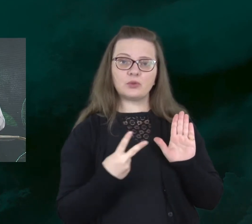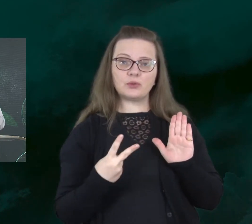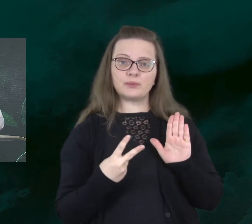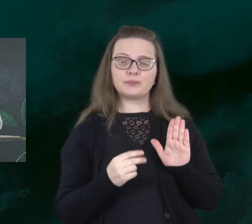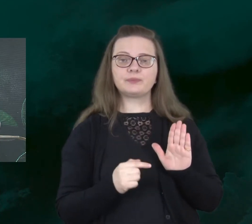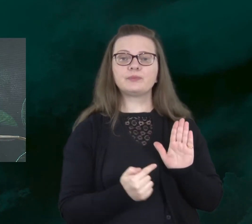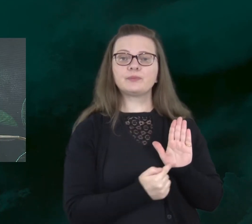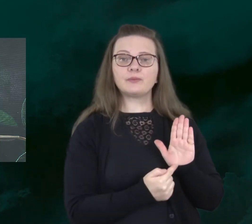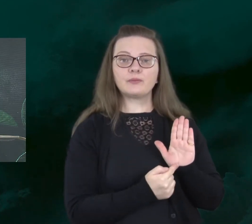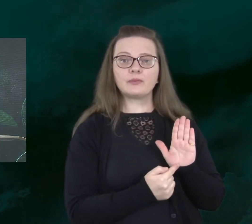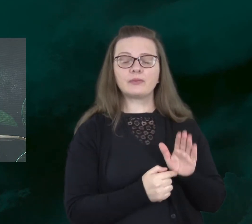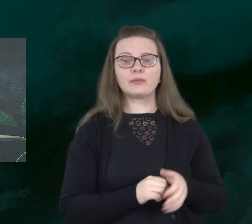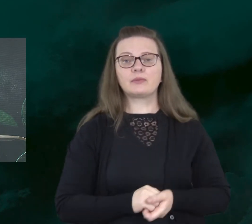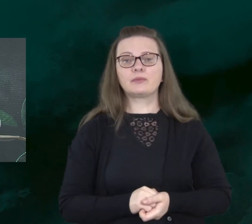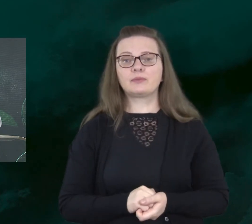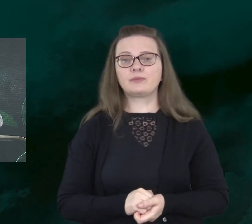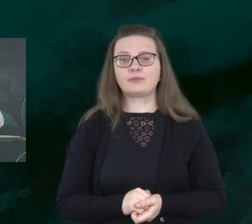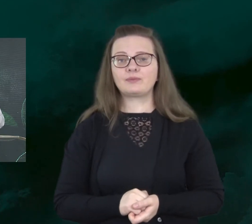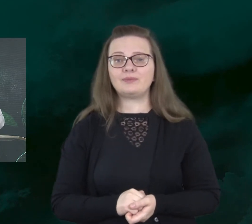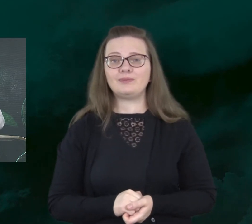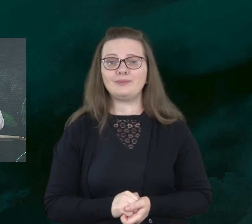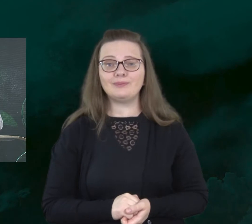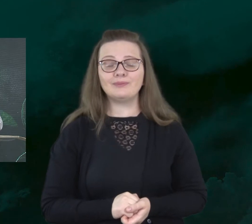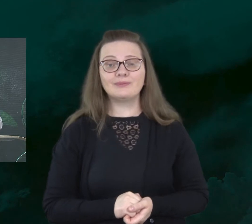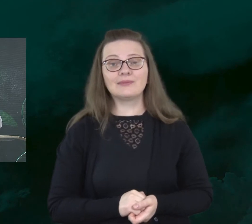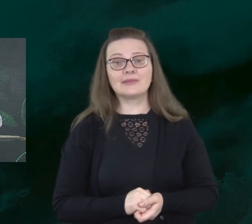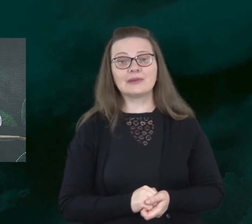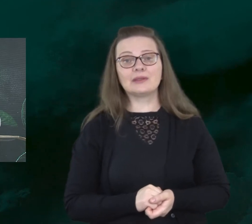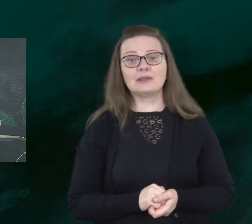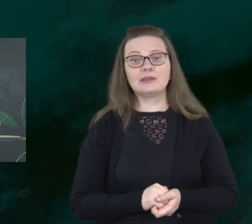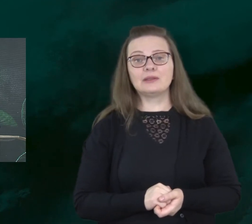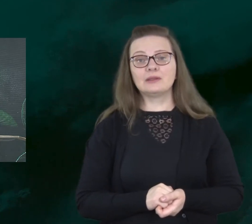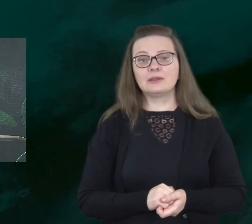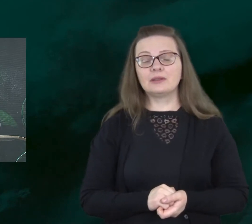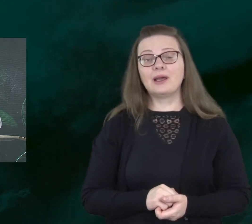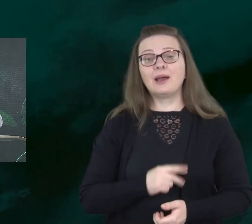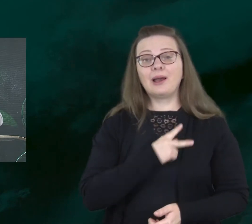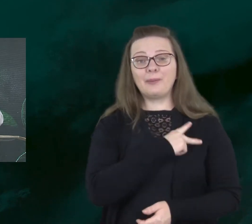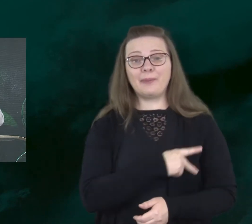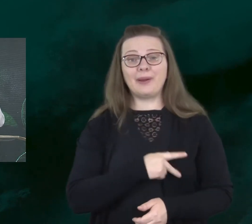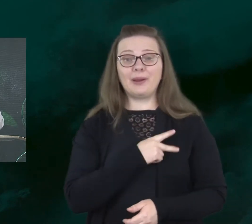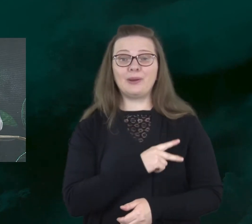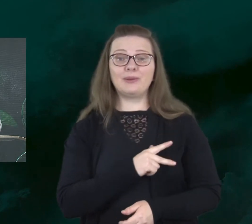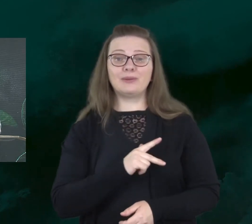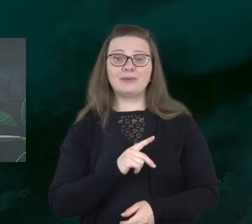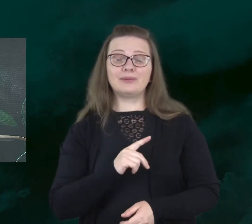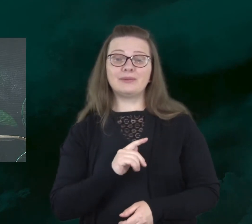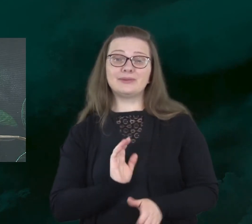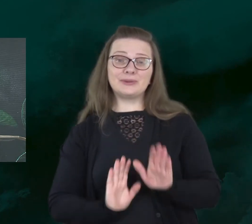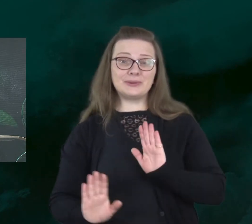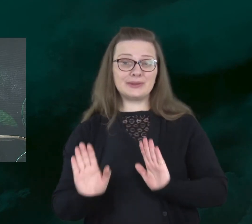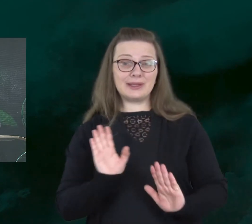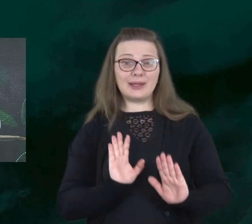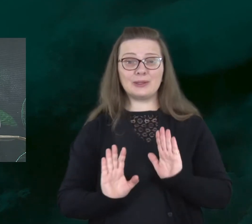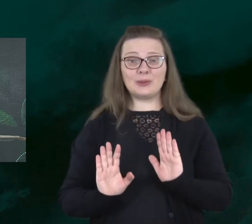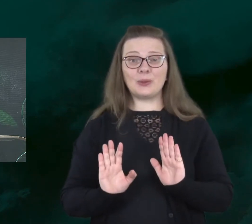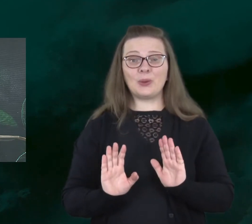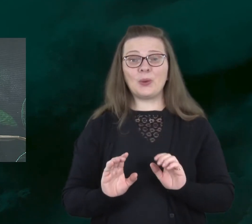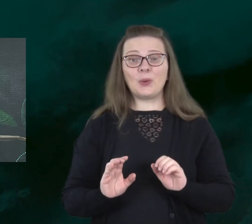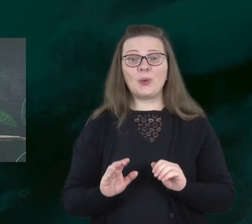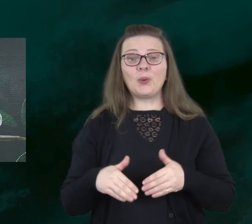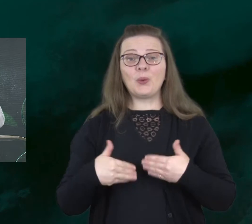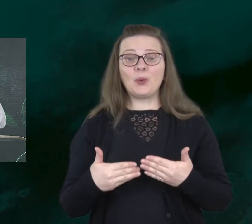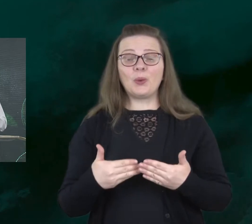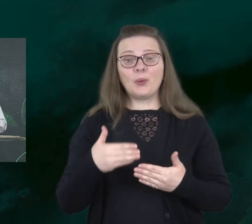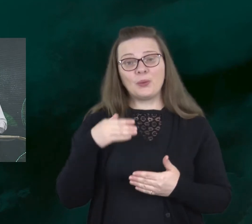Mas receio que assim como a serpente enganou a Eva com a sua astúcia, assim também